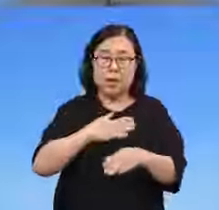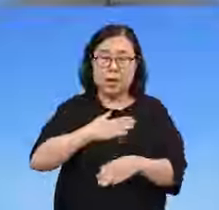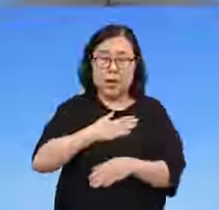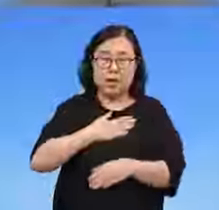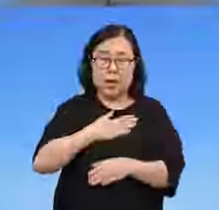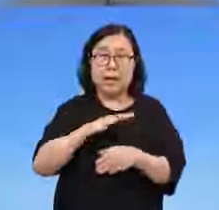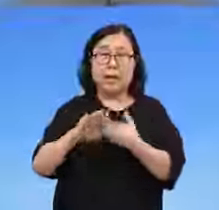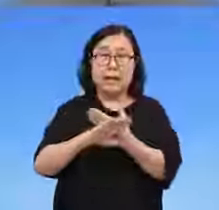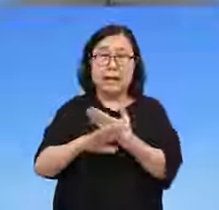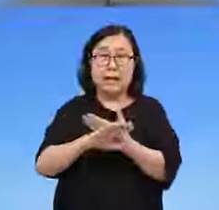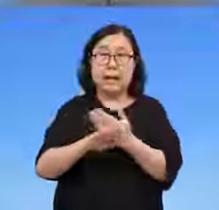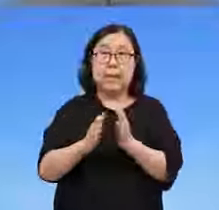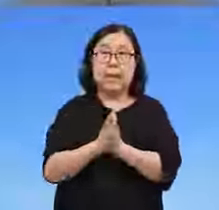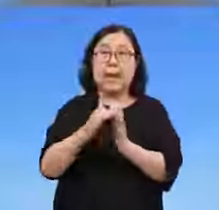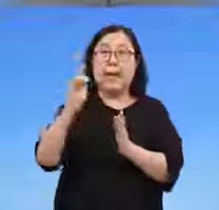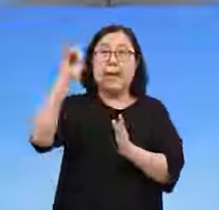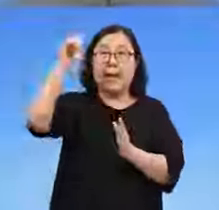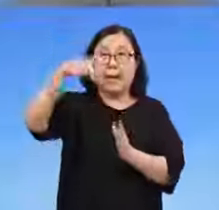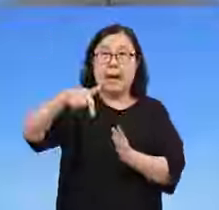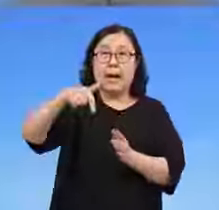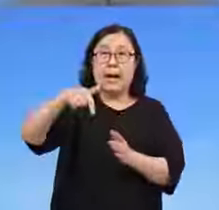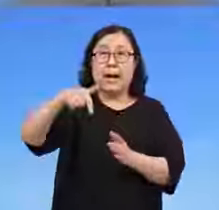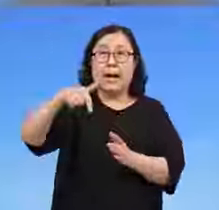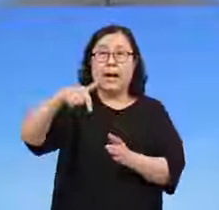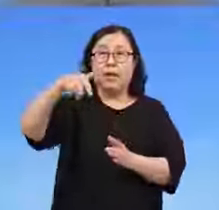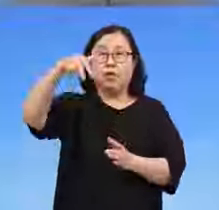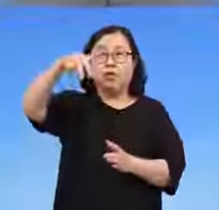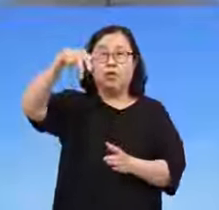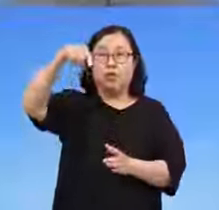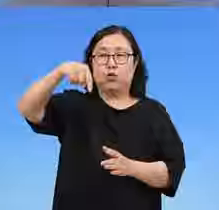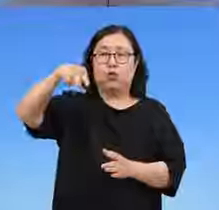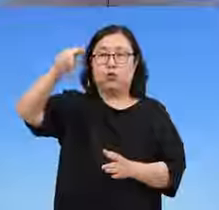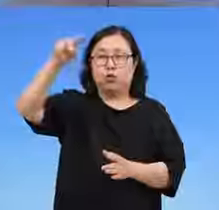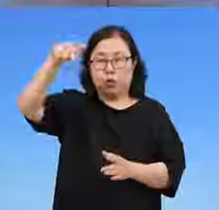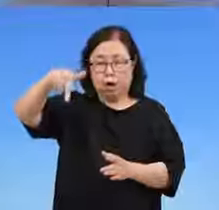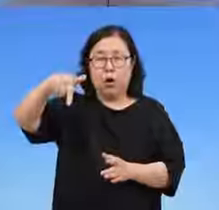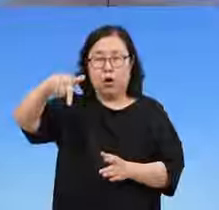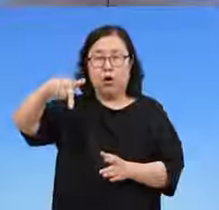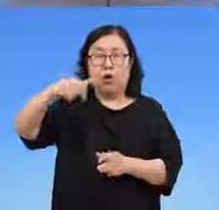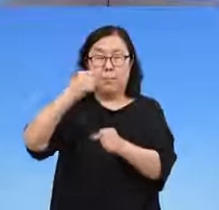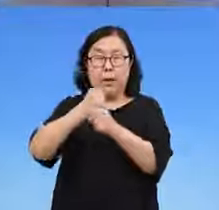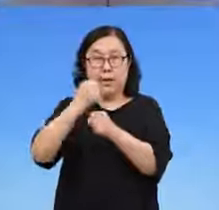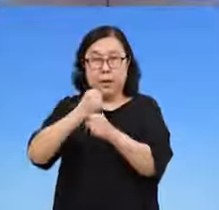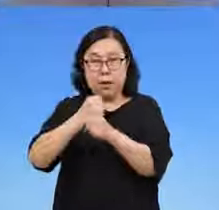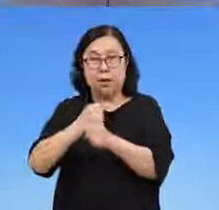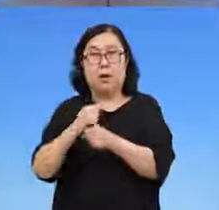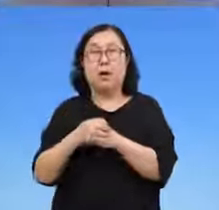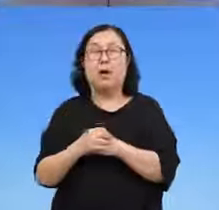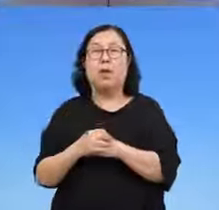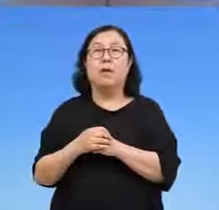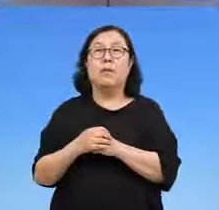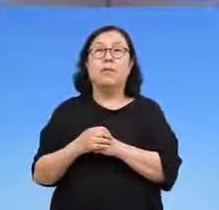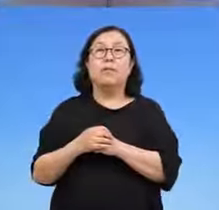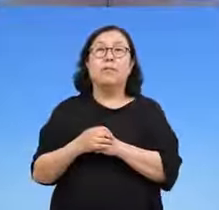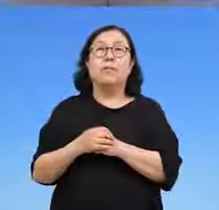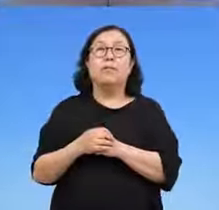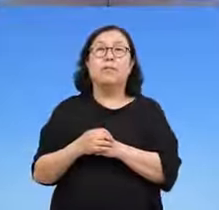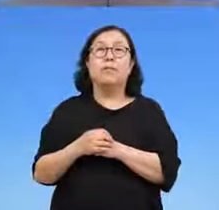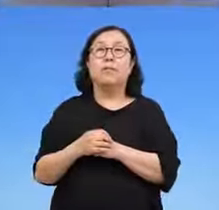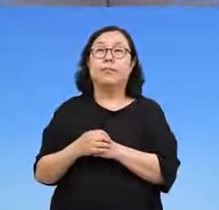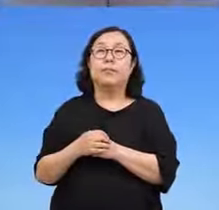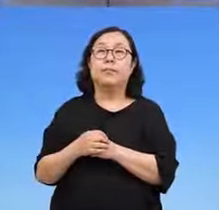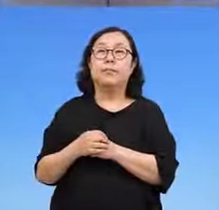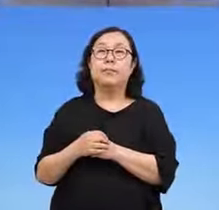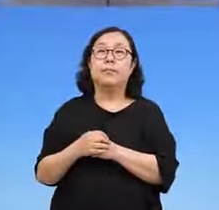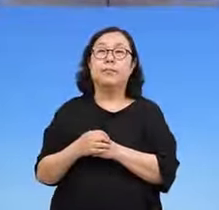때문에 각주를 활용해서 그야말로 이 번역을 바꾸어도 문맥을 놓치면 이게 또 잘못된 해석이 가능하기